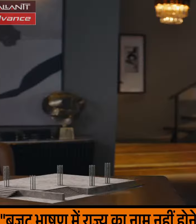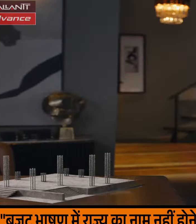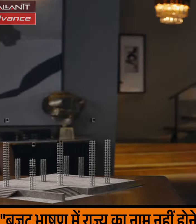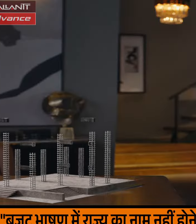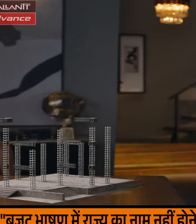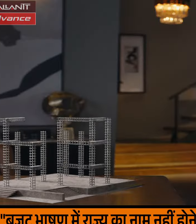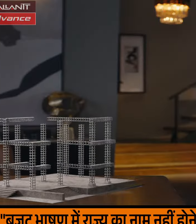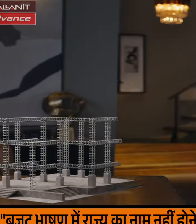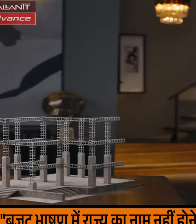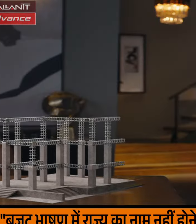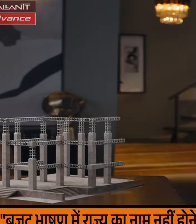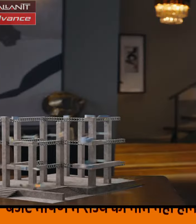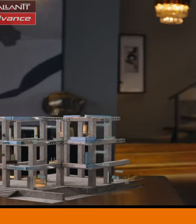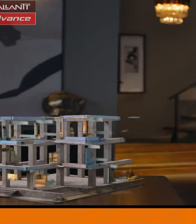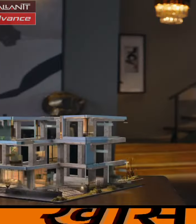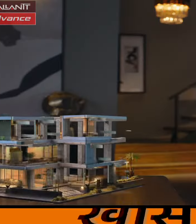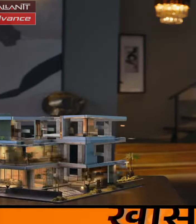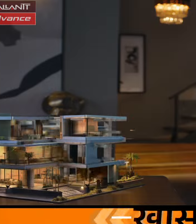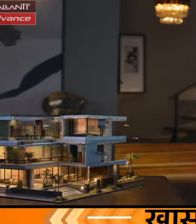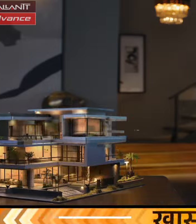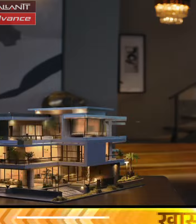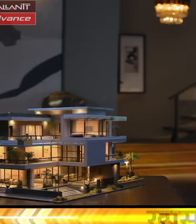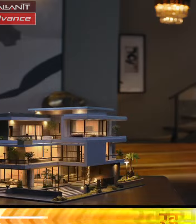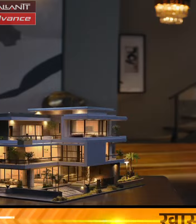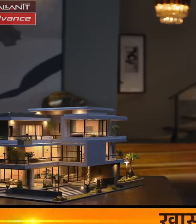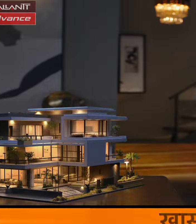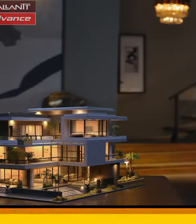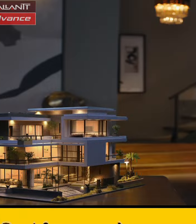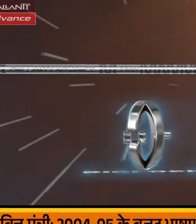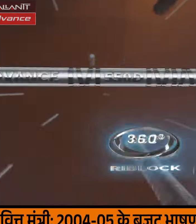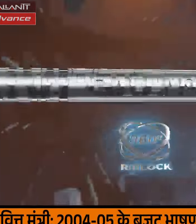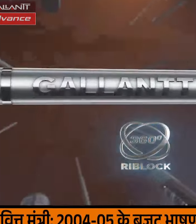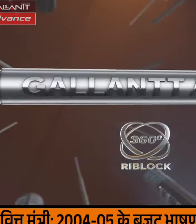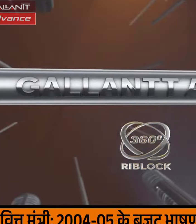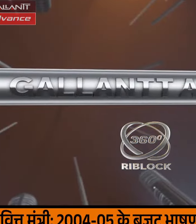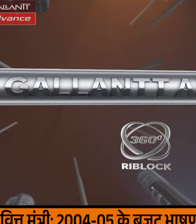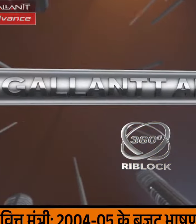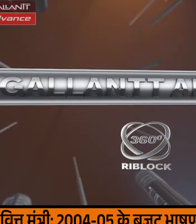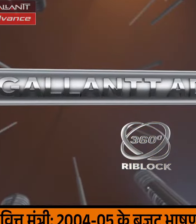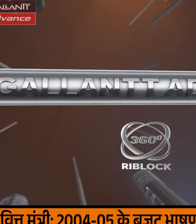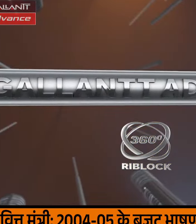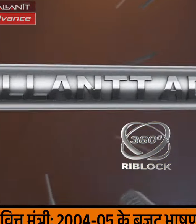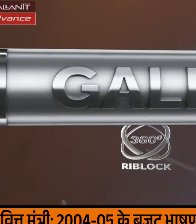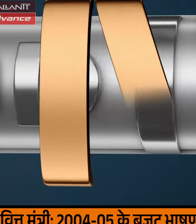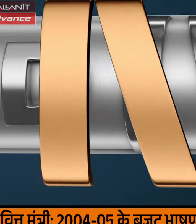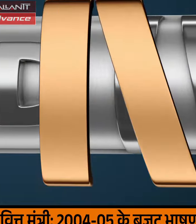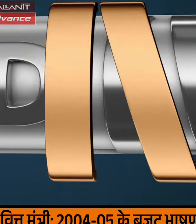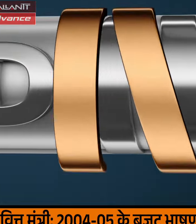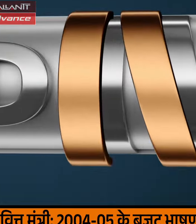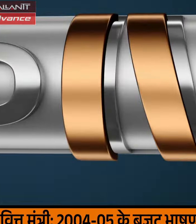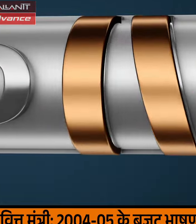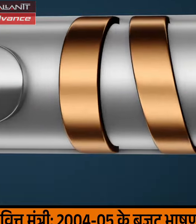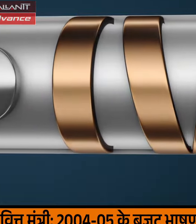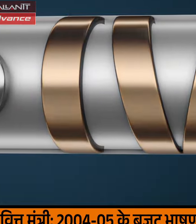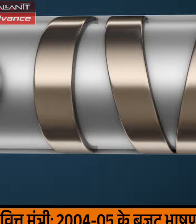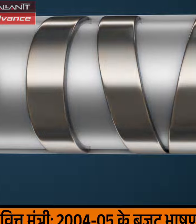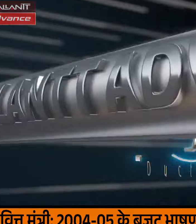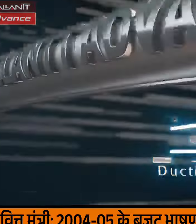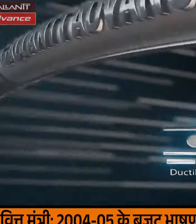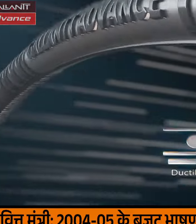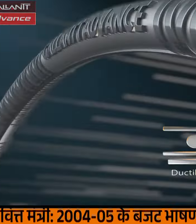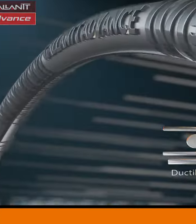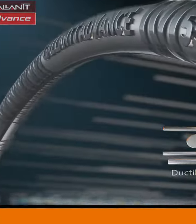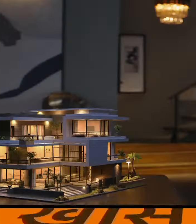बात जब पीढ़ियों के लिए बनने वाले घर की हो तो जिम्मेदारी बड़ी हो जाती है। गैलेंट समझता है ये जिम्मेदारी। अब डबल एम रिम्स के साथ गैलेंट